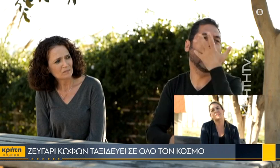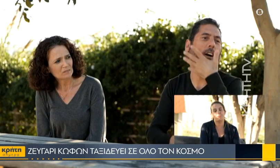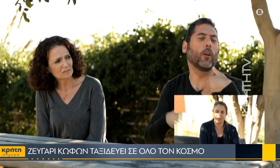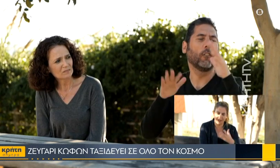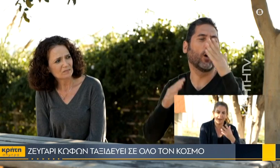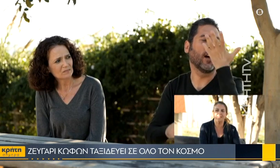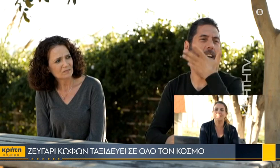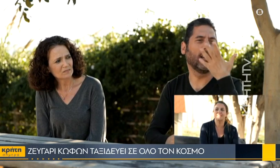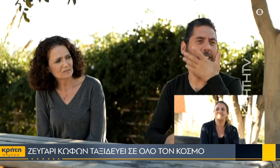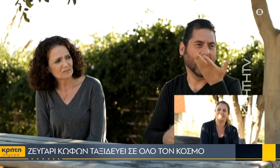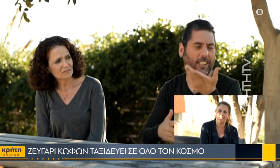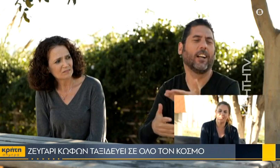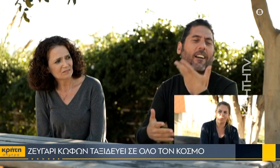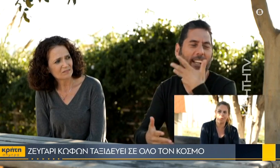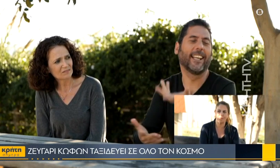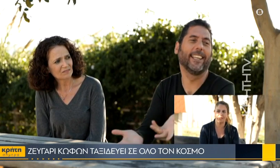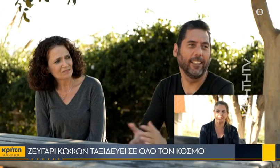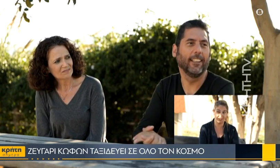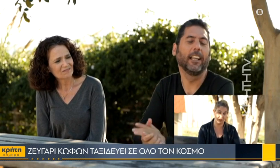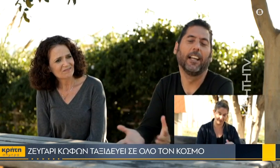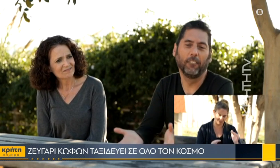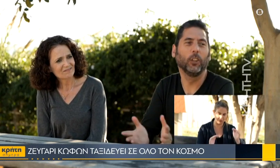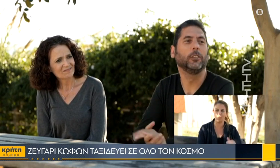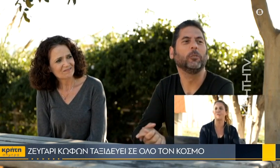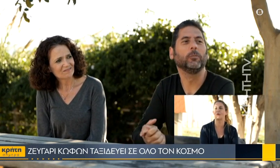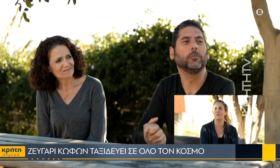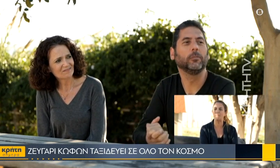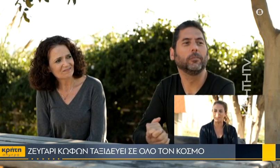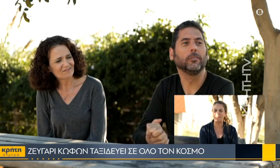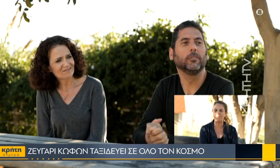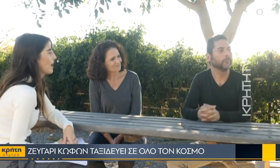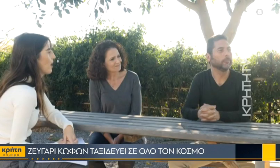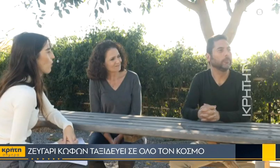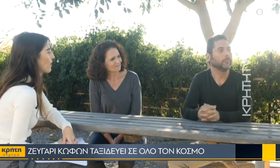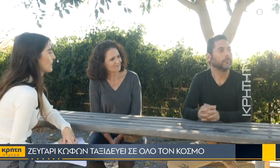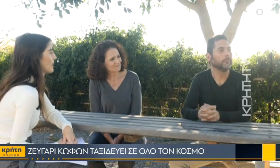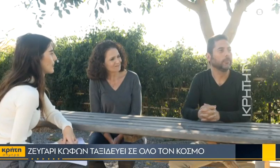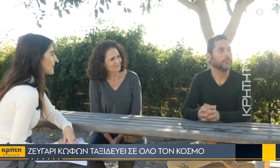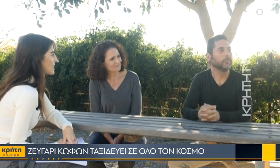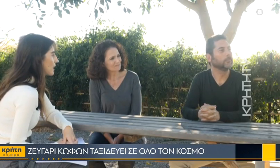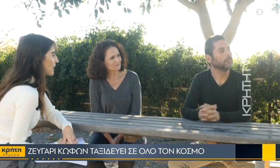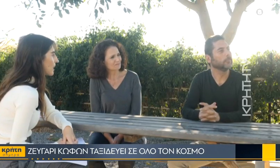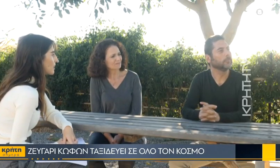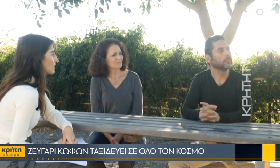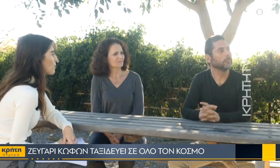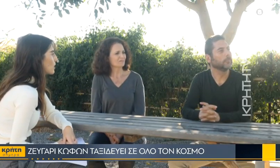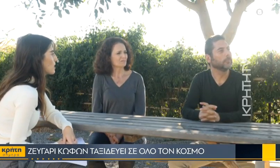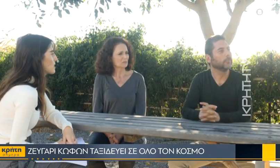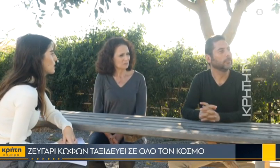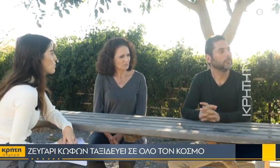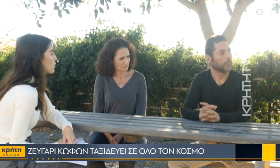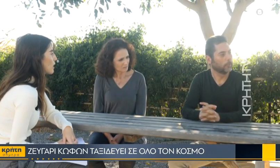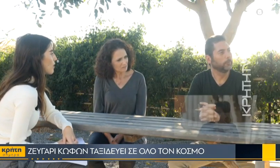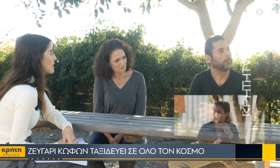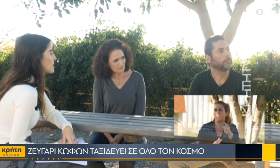Και φέτος βρεθήκαμε και εκεί που είπαμε πριν, εκεί στο Βόρειο Πόλο. Όλα αυτά τα ταξίδια τα